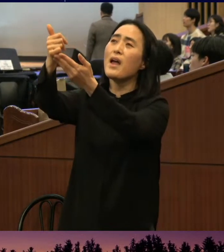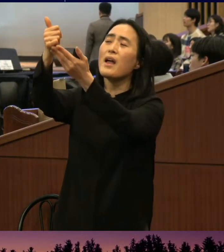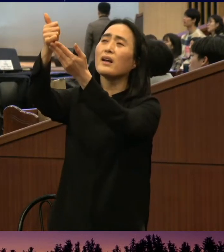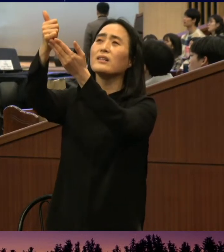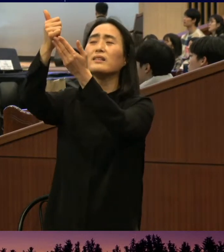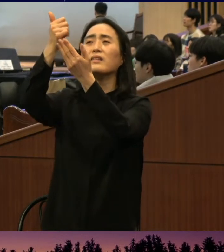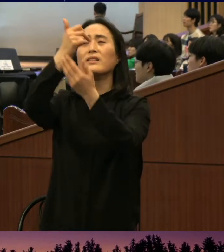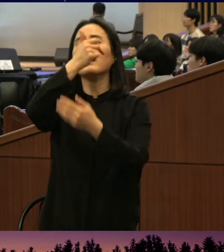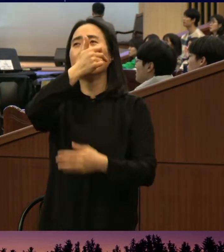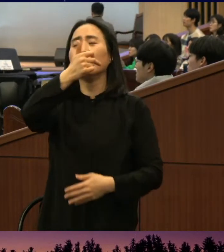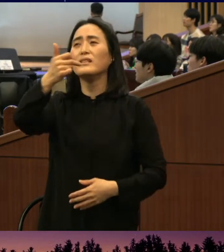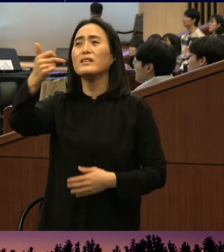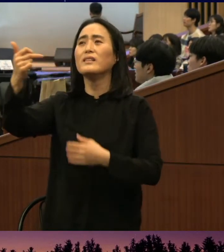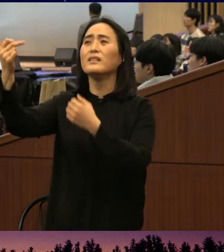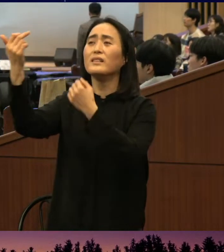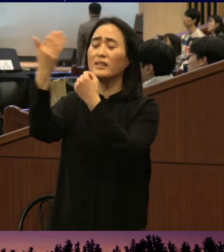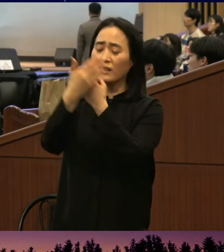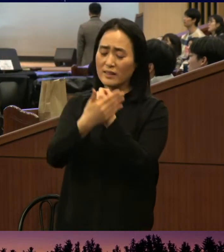주님의 그